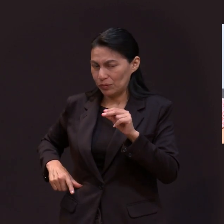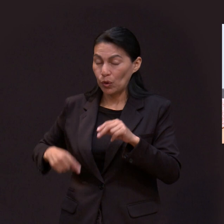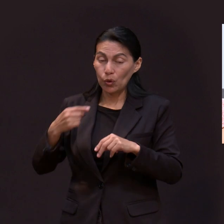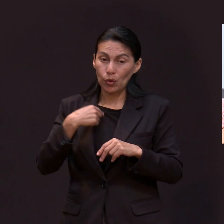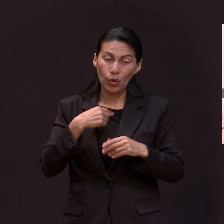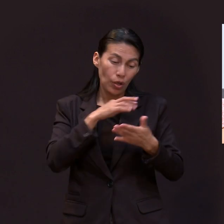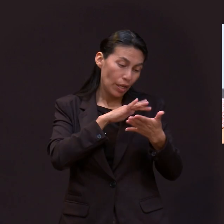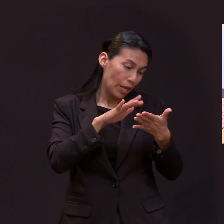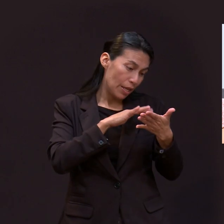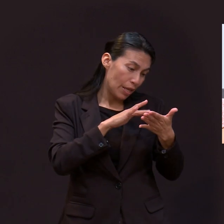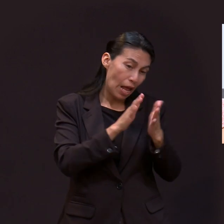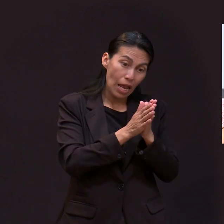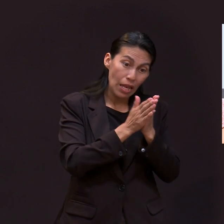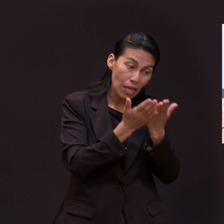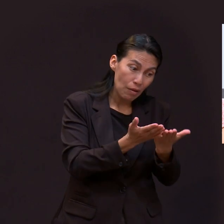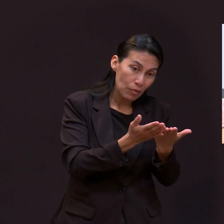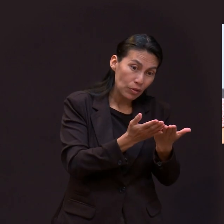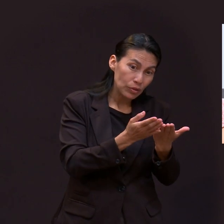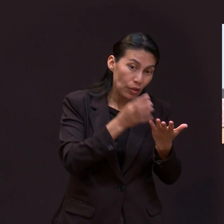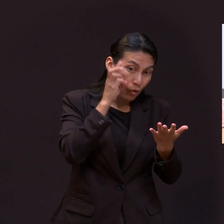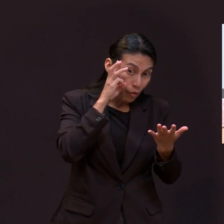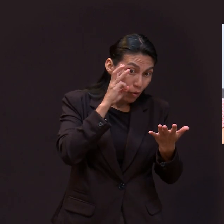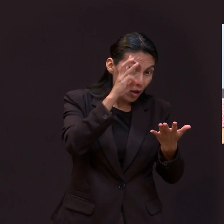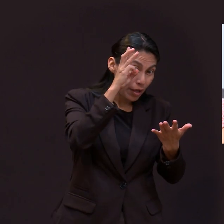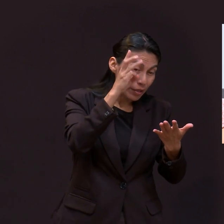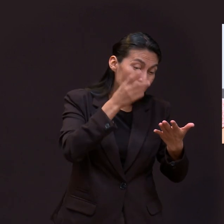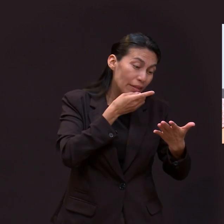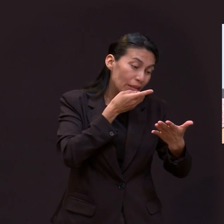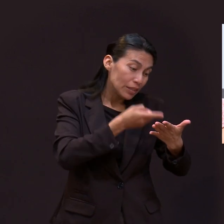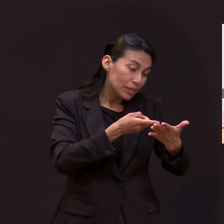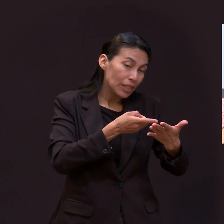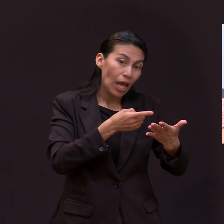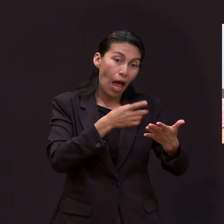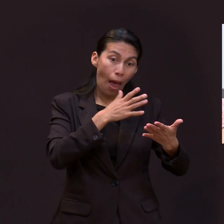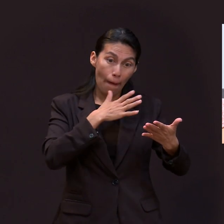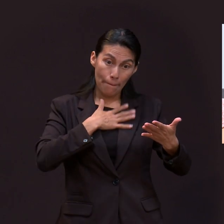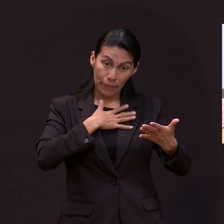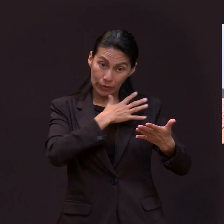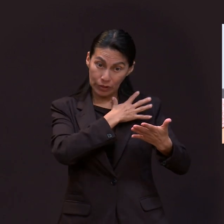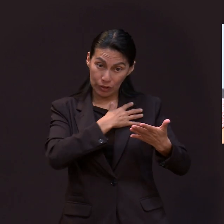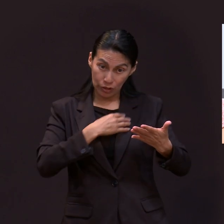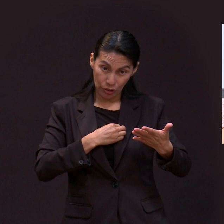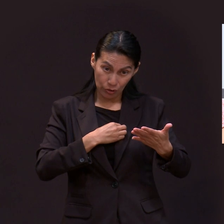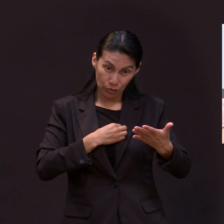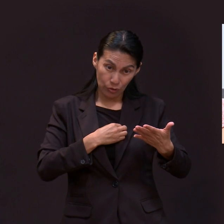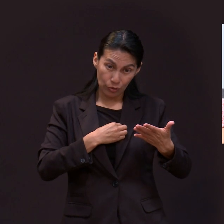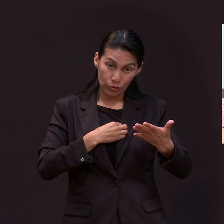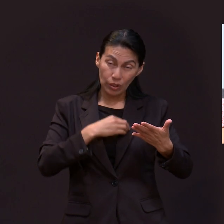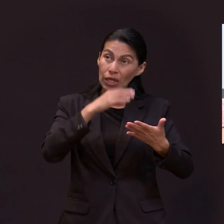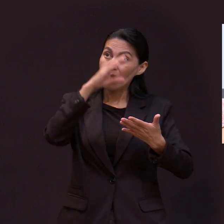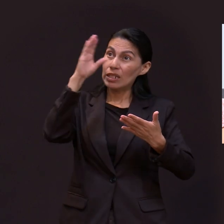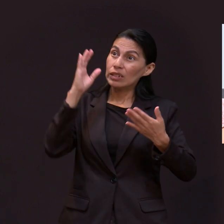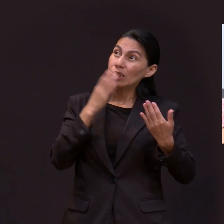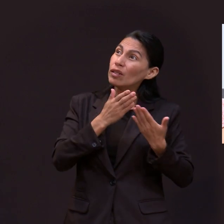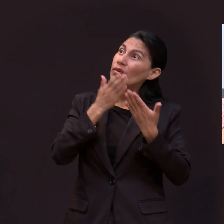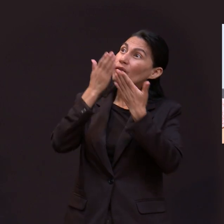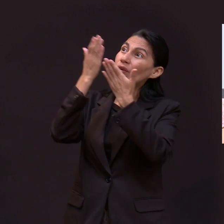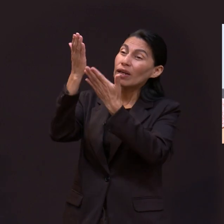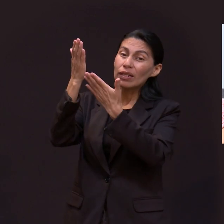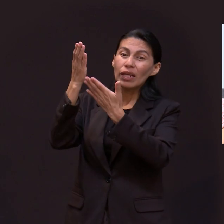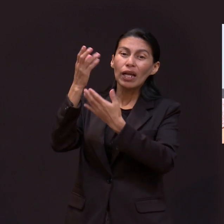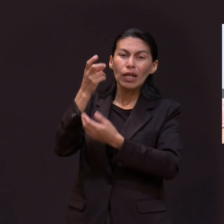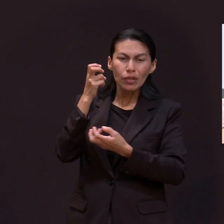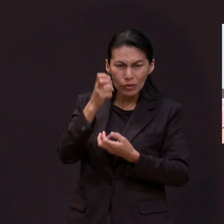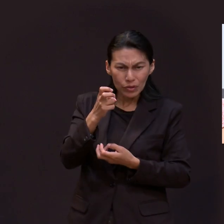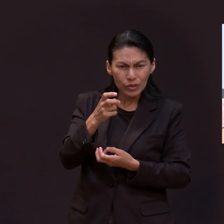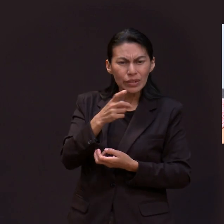me aconsejan dice que si queremos que nuestros hijos lleguen al reino de los cielos debemos llevarlos a escuelas